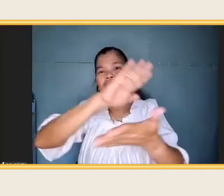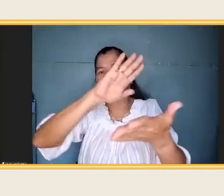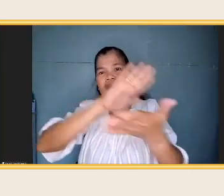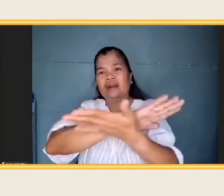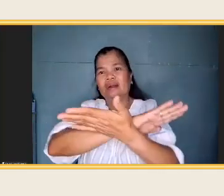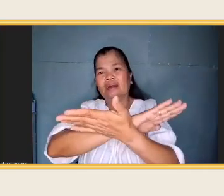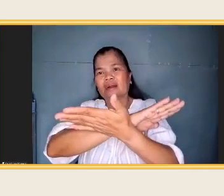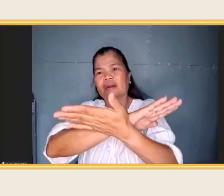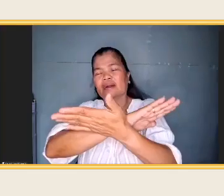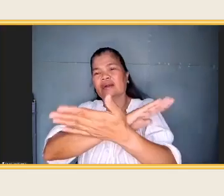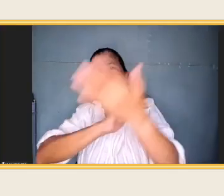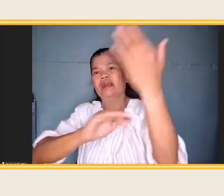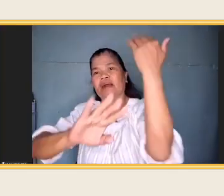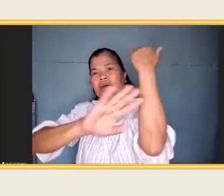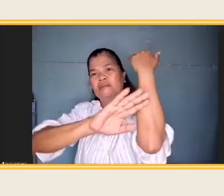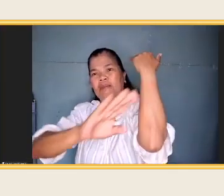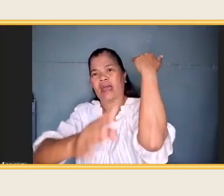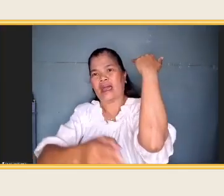Paper.